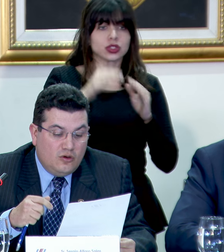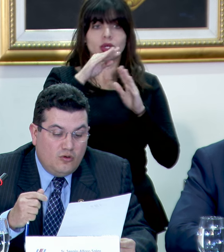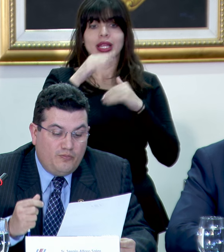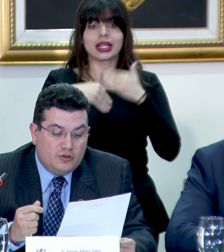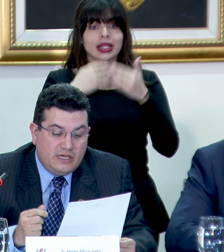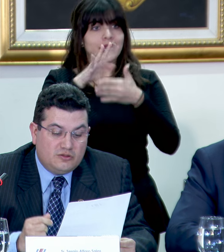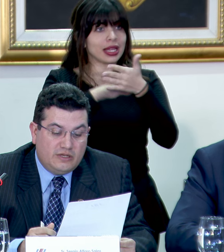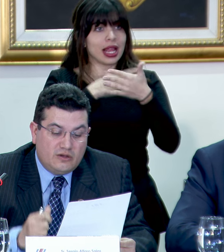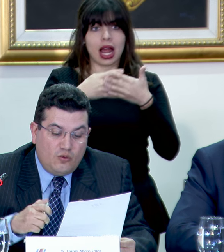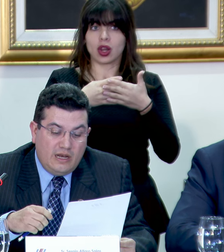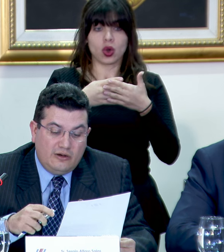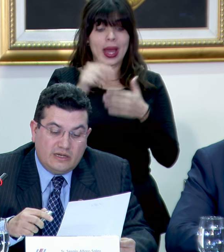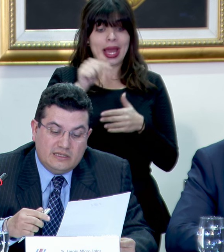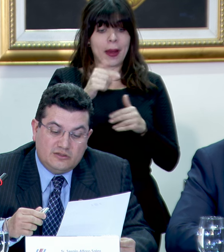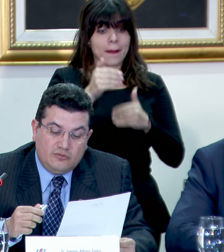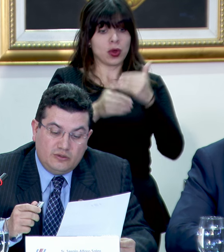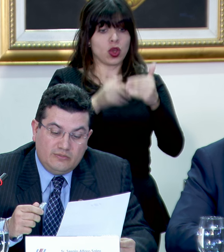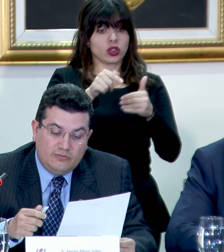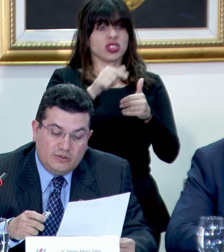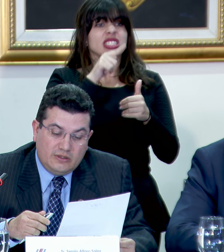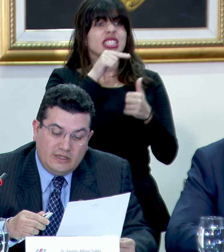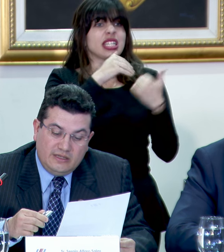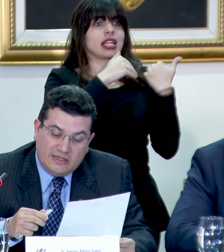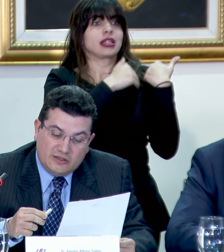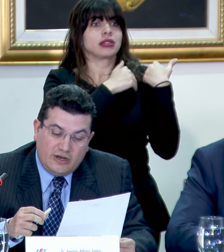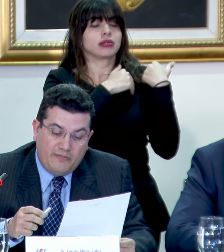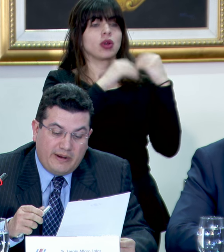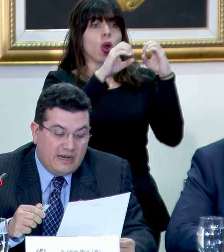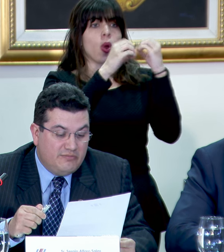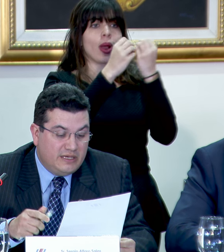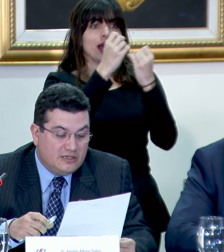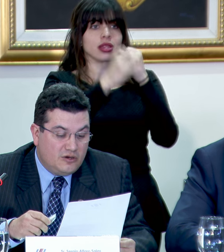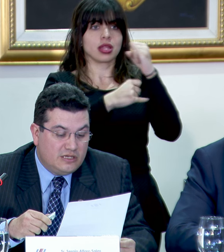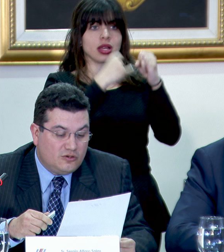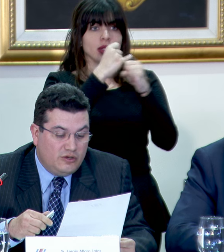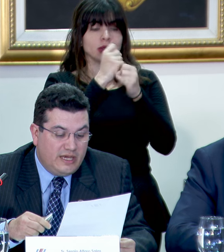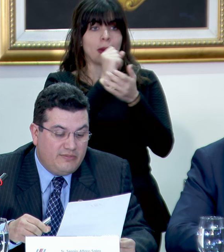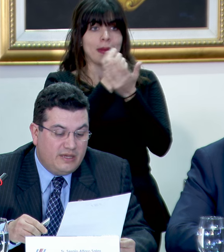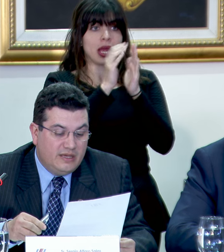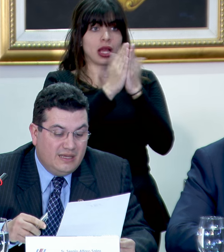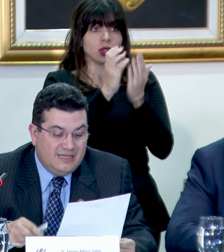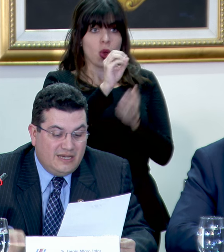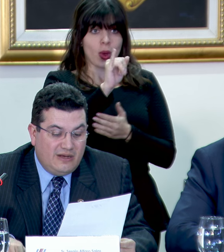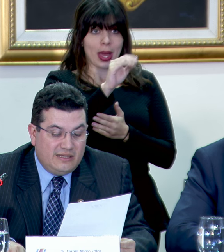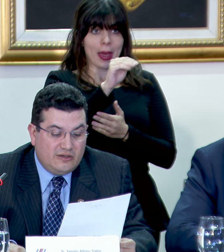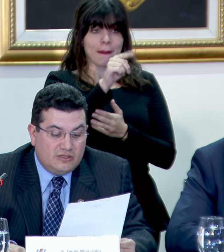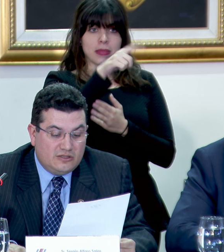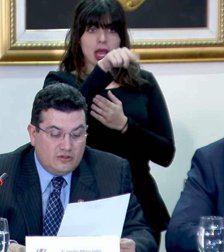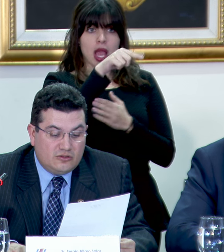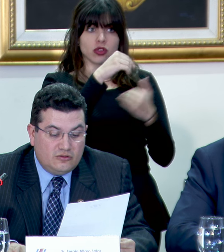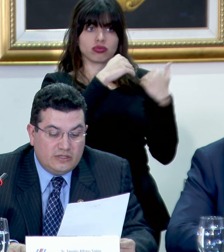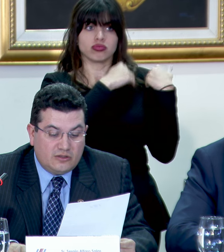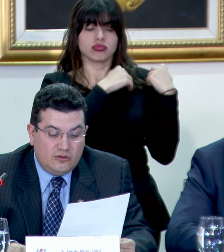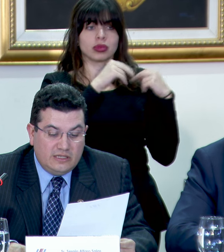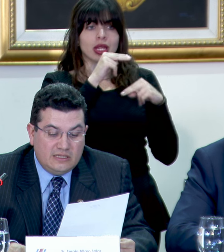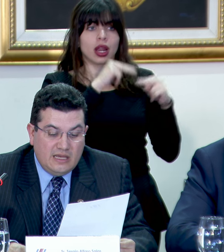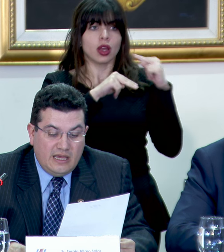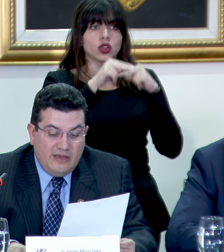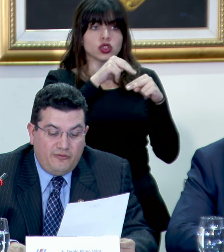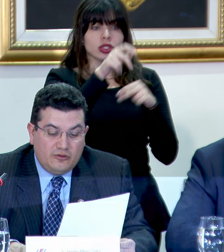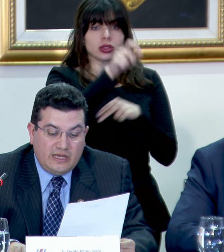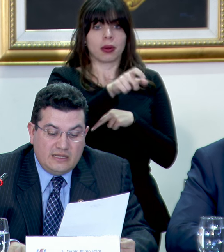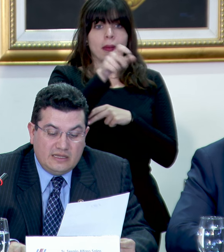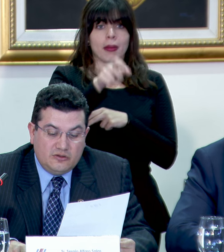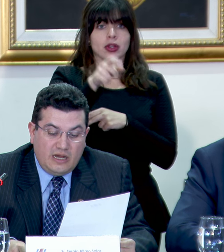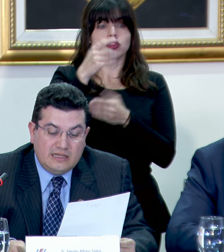sido un proceso en el cual la Organización Internacional para las Migraciones, OIM, lleva las negociaciones con los actores